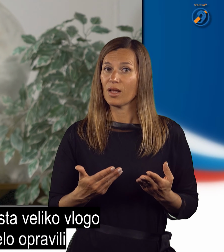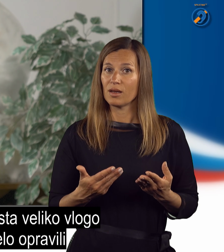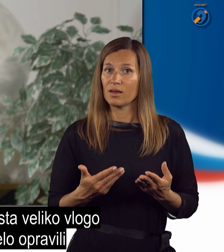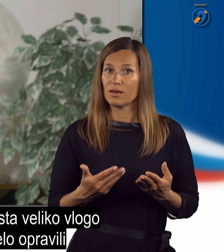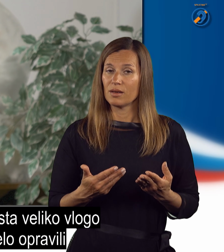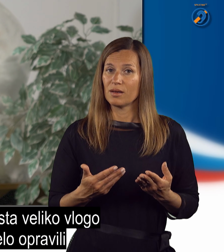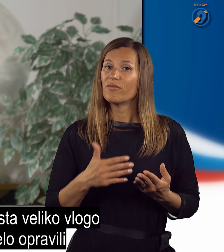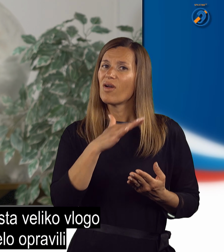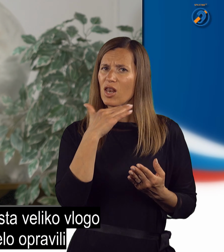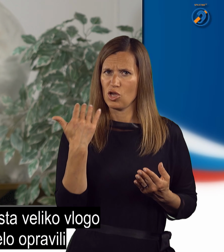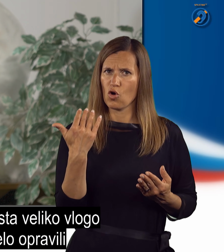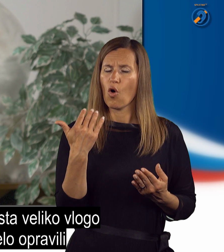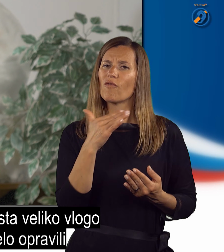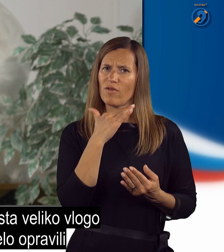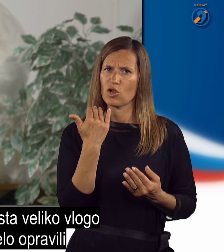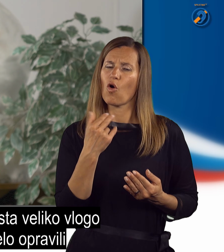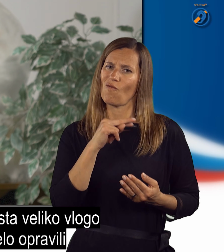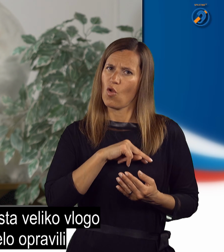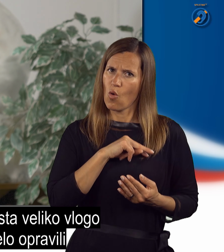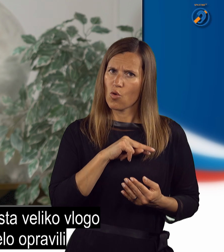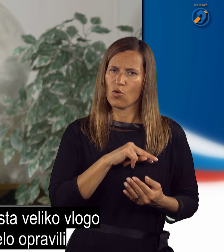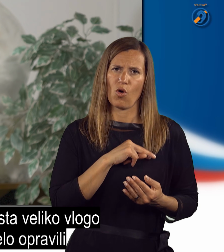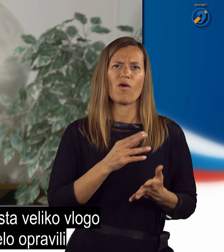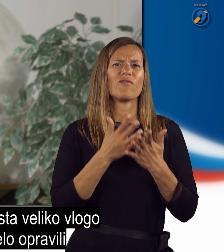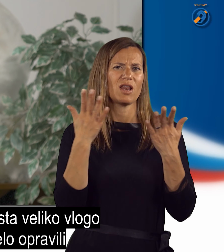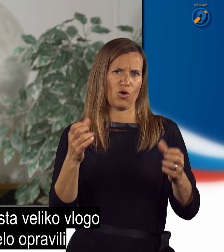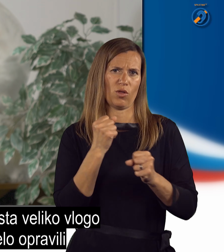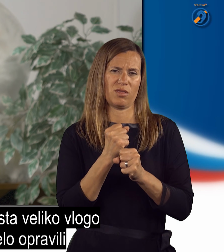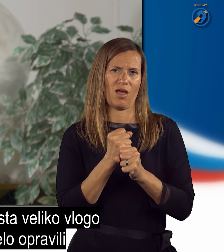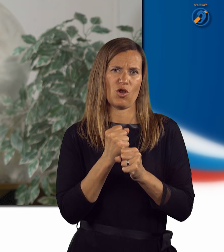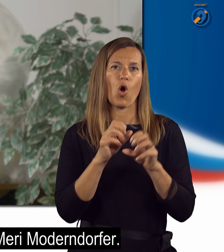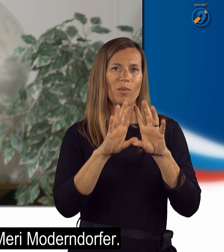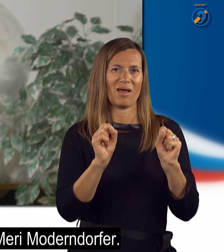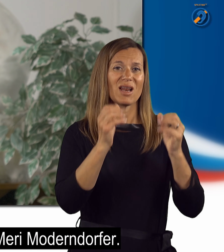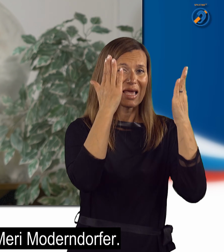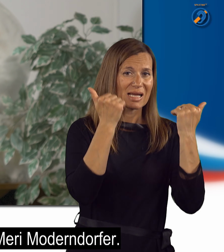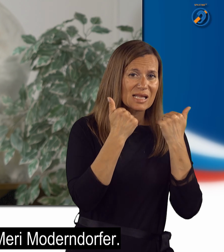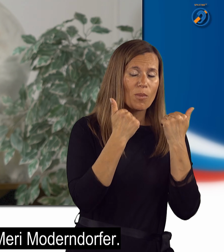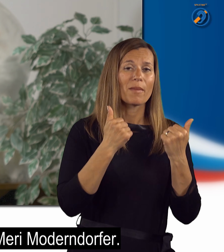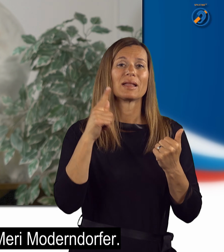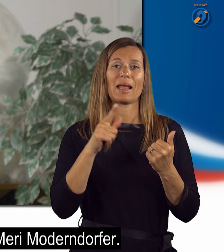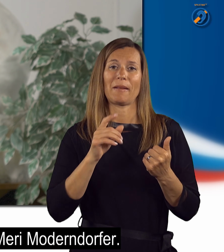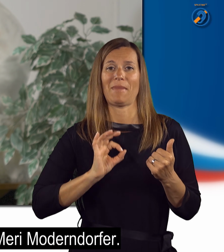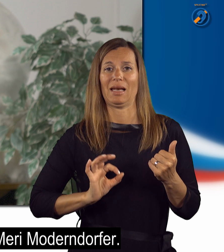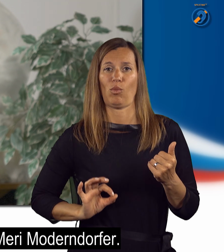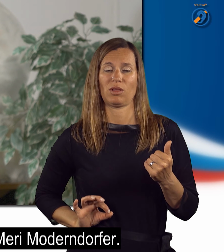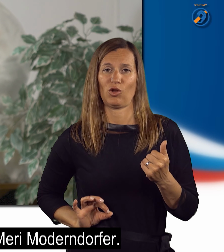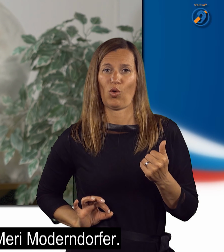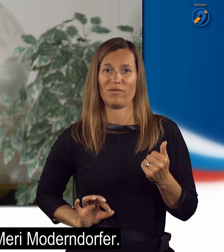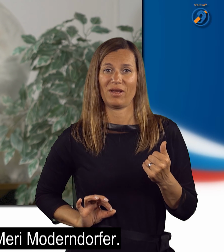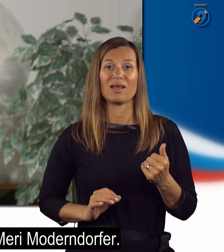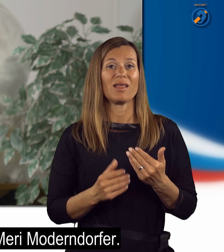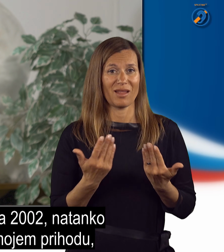Moram reči, da veliko vlogo in veliko delo sta opravila Jasna Bauman in Mary